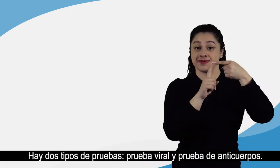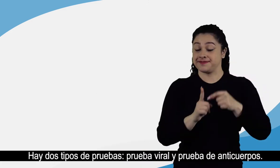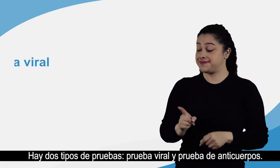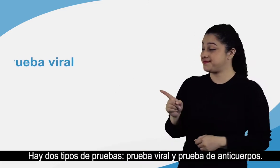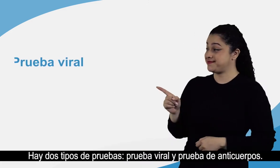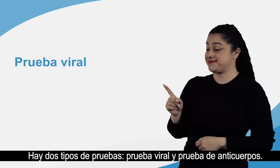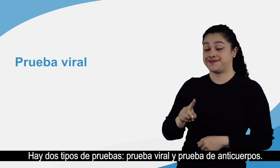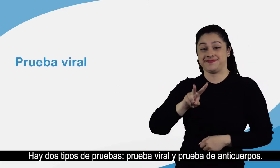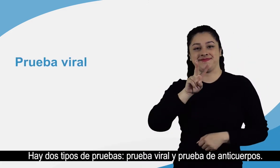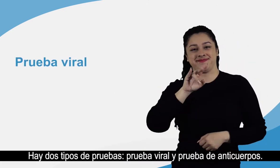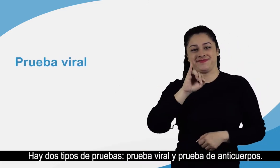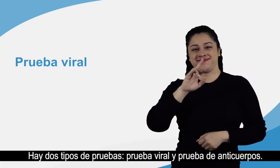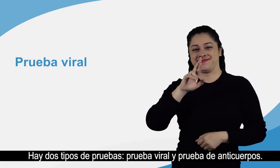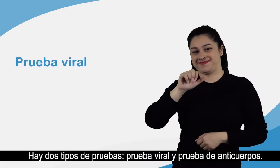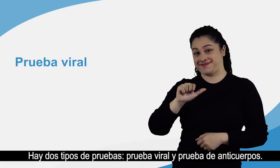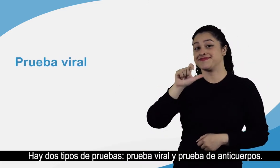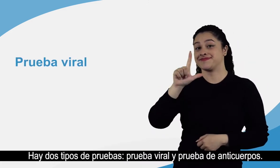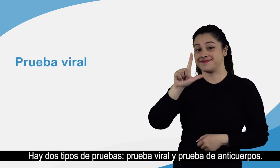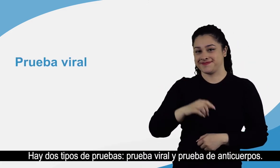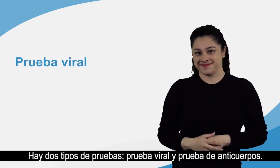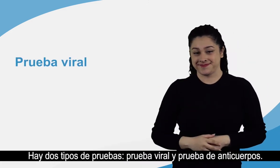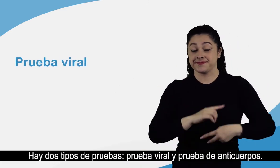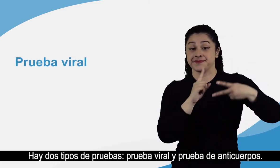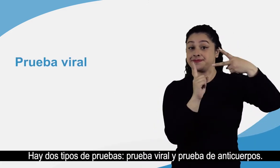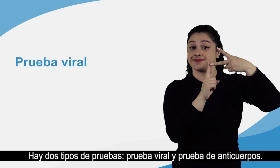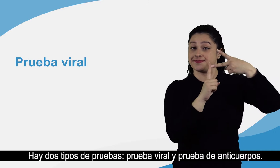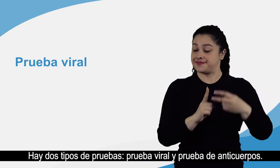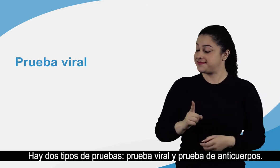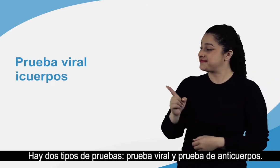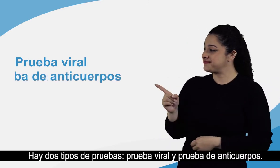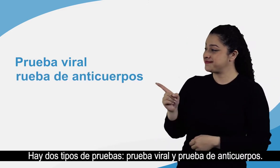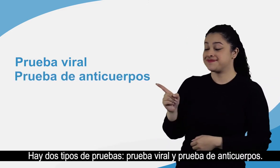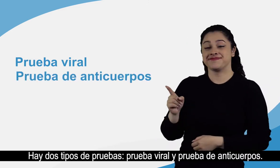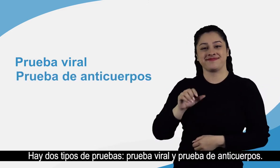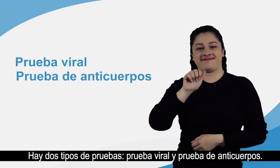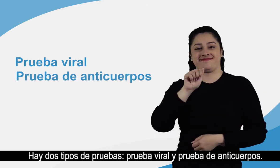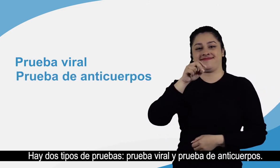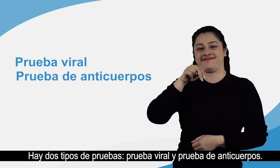Hay dos tipos de pruebas, prueba viral y prueba de anticuerpos